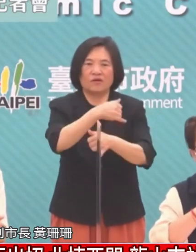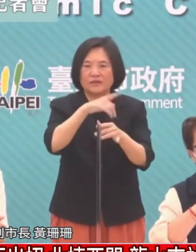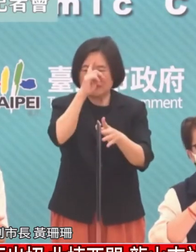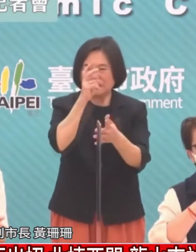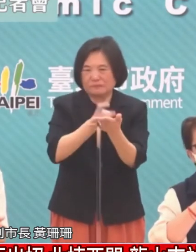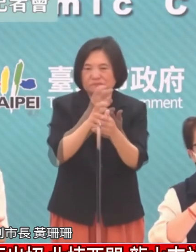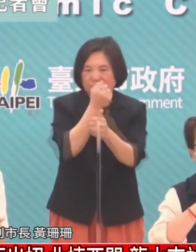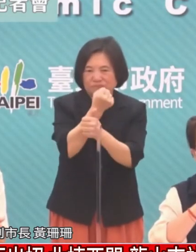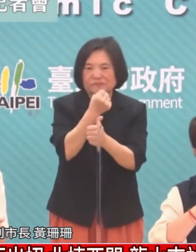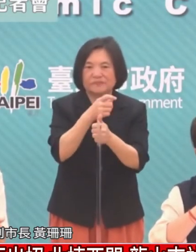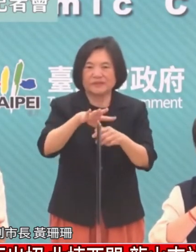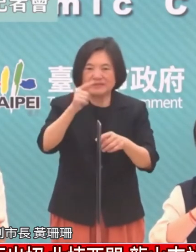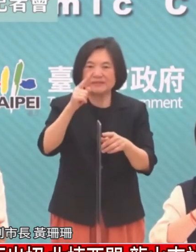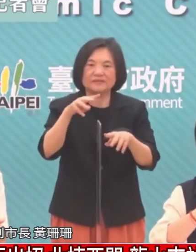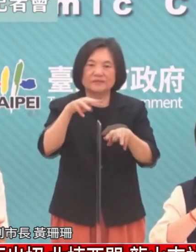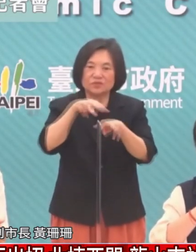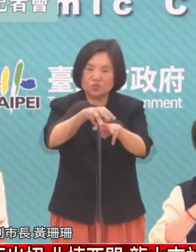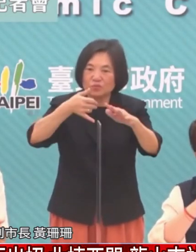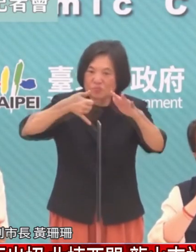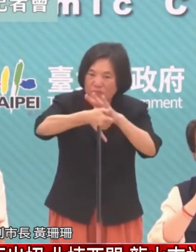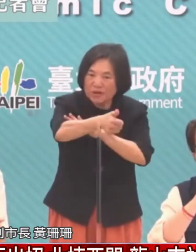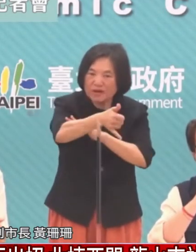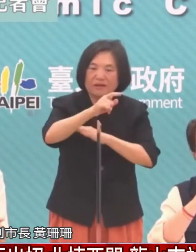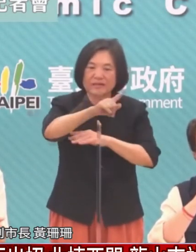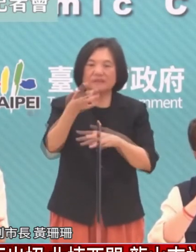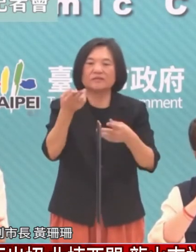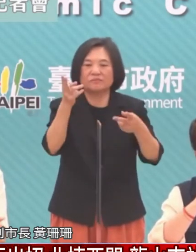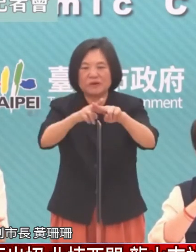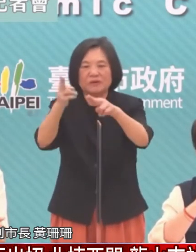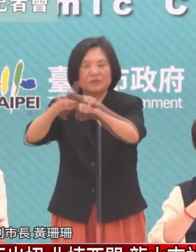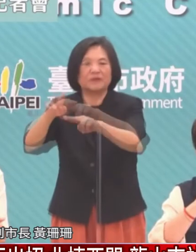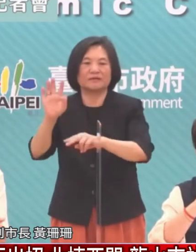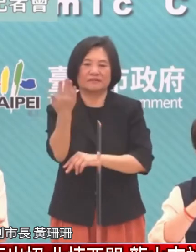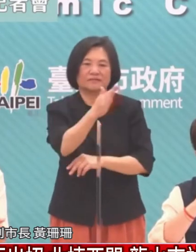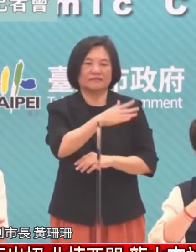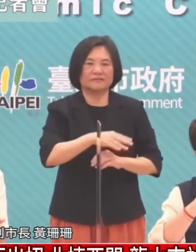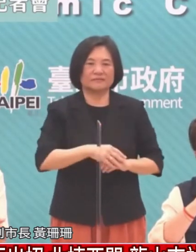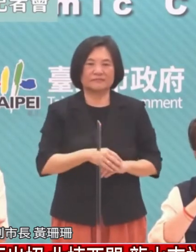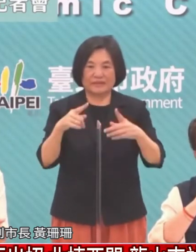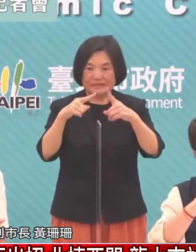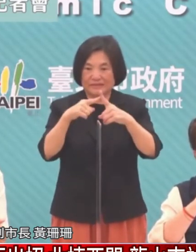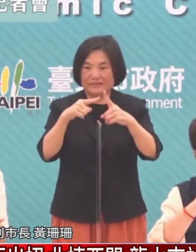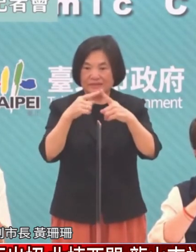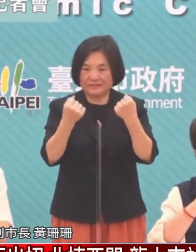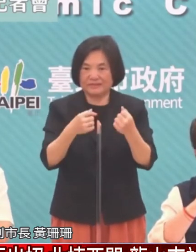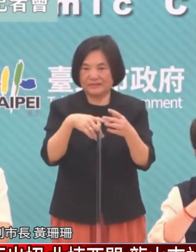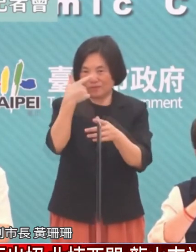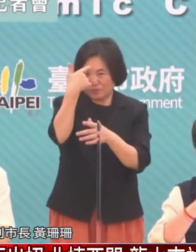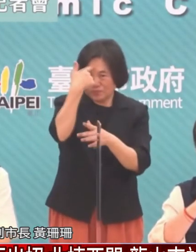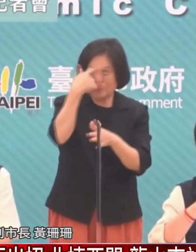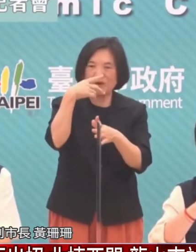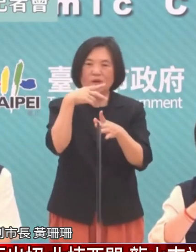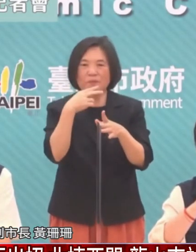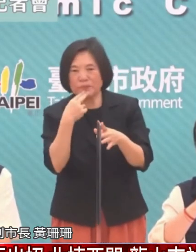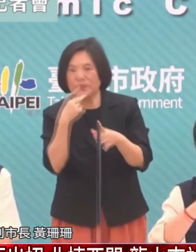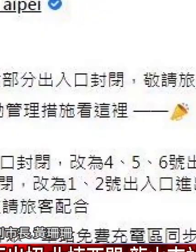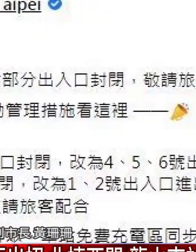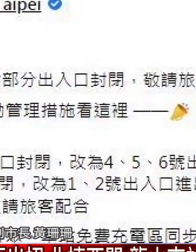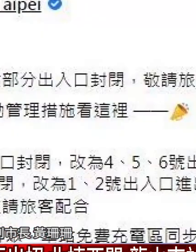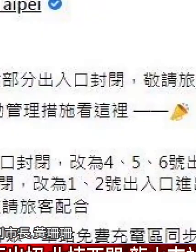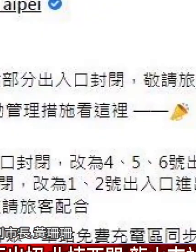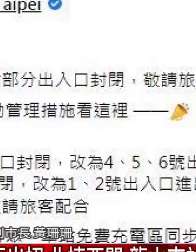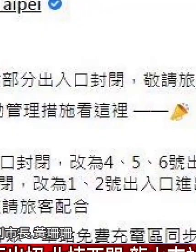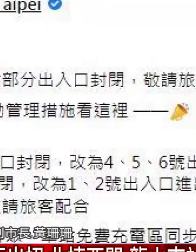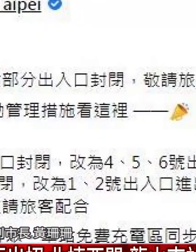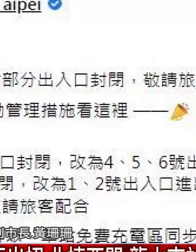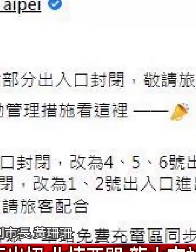控，所以先把它的出入口减缩。那因为人力必须要在现场做一些管控的指挥，所以这个部分我们主